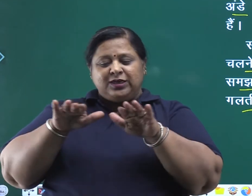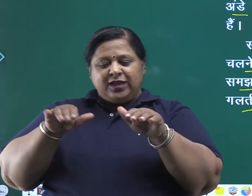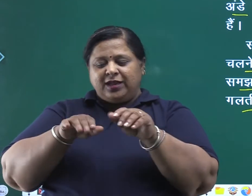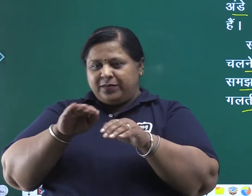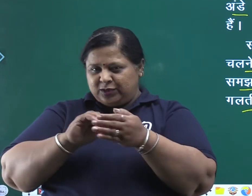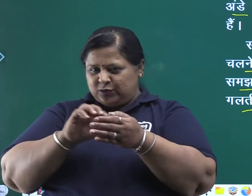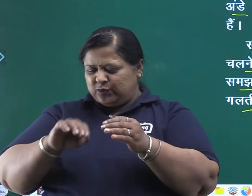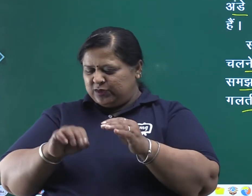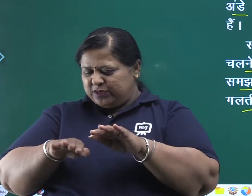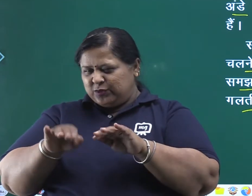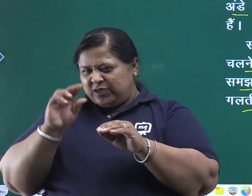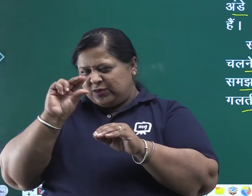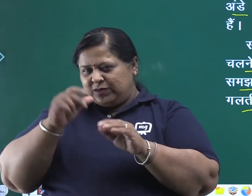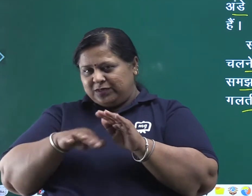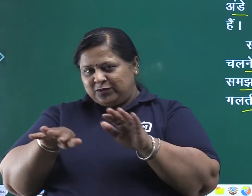की